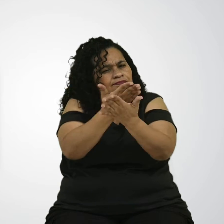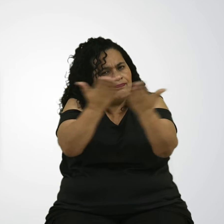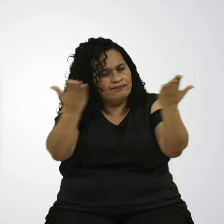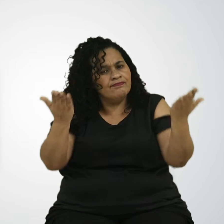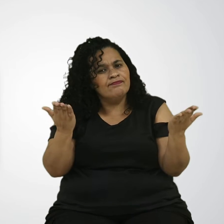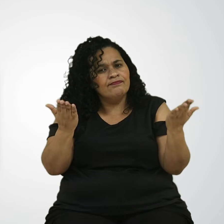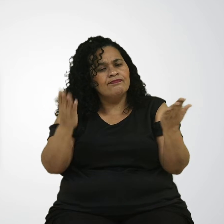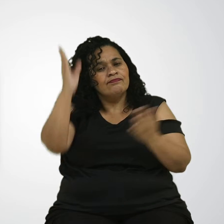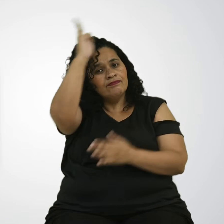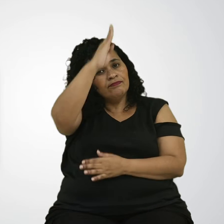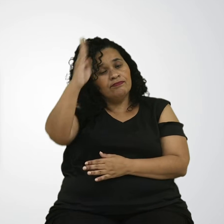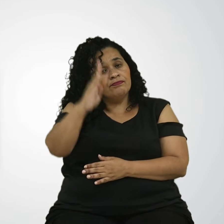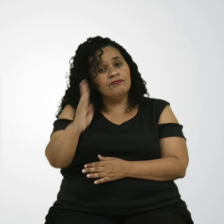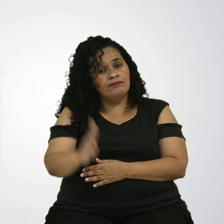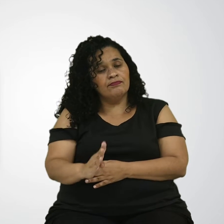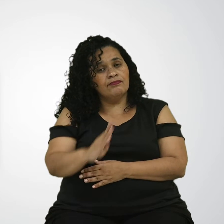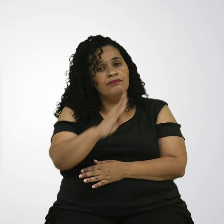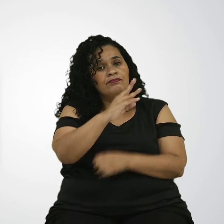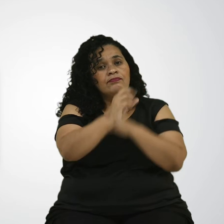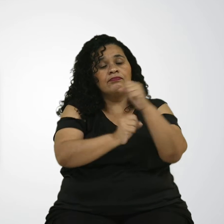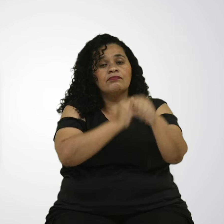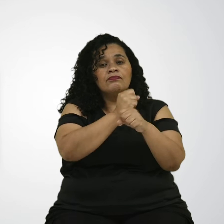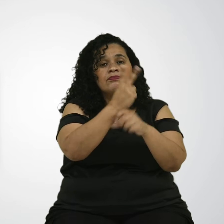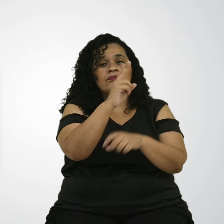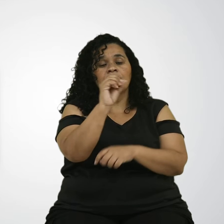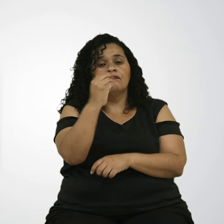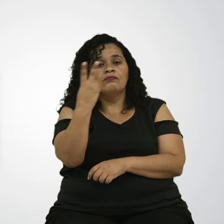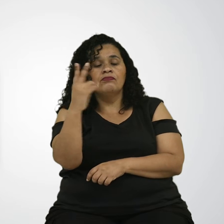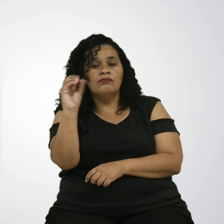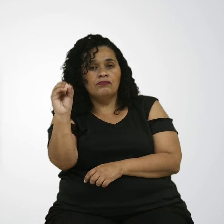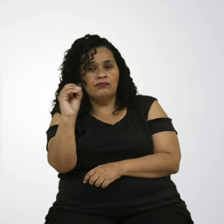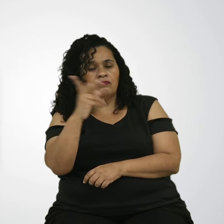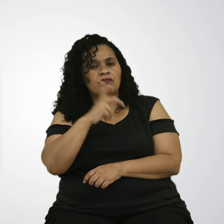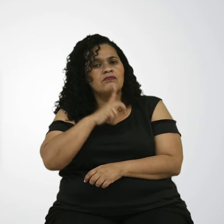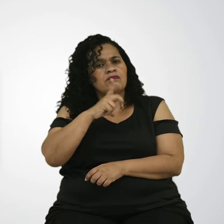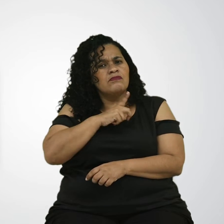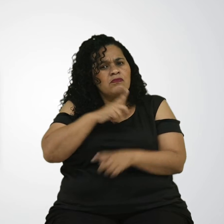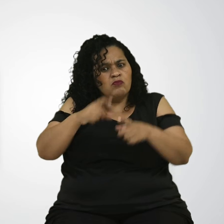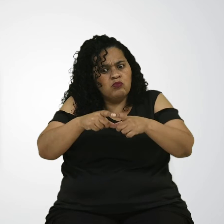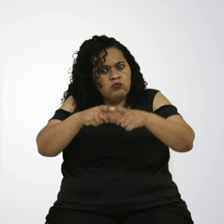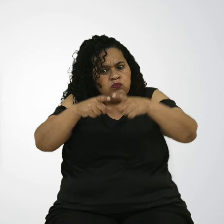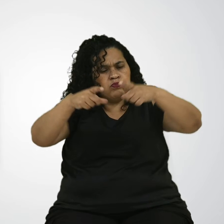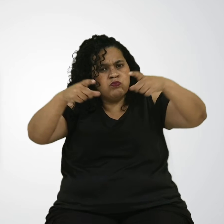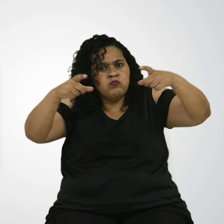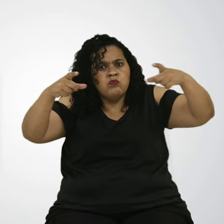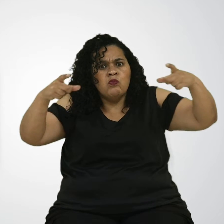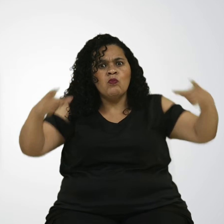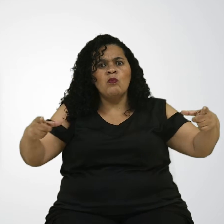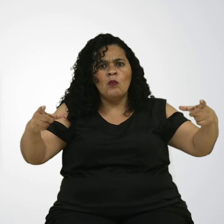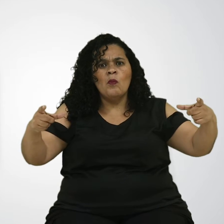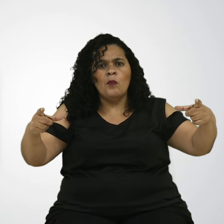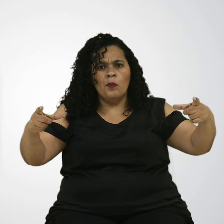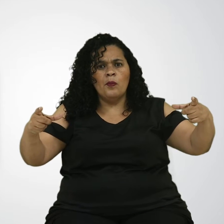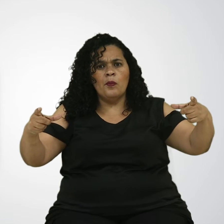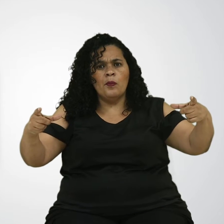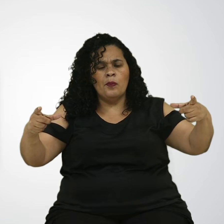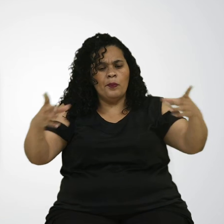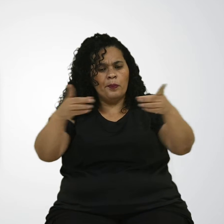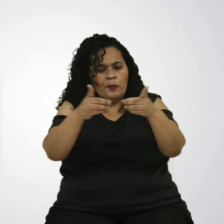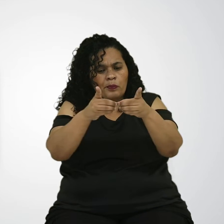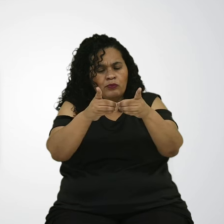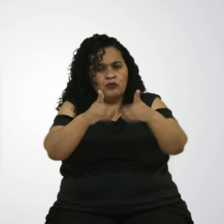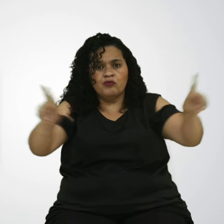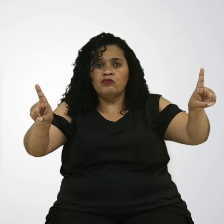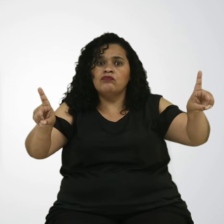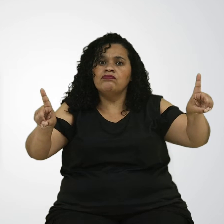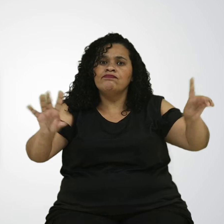O Brasil, em 2020, registrou o maior número de divórcios da sua